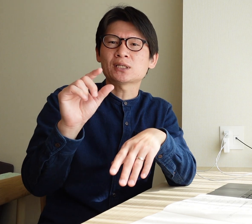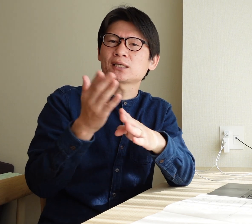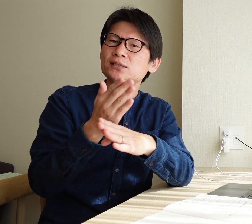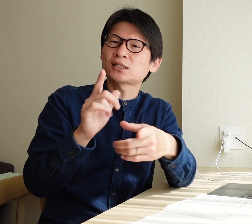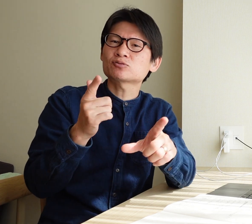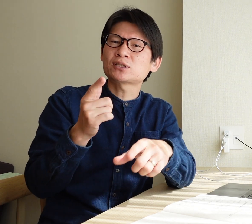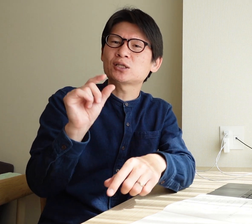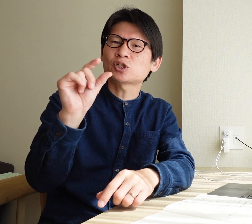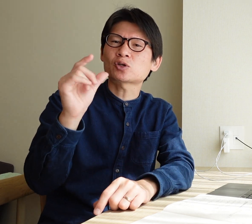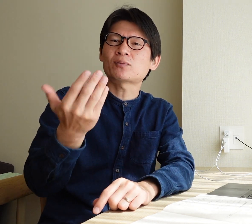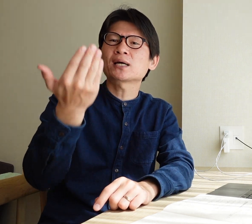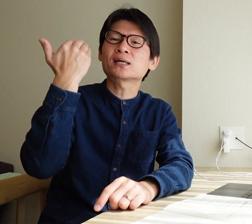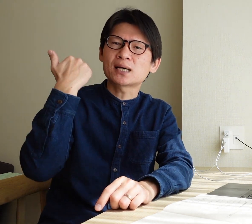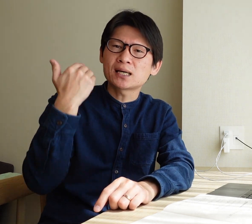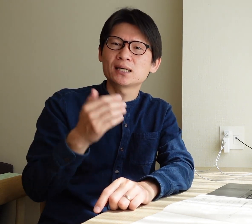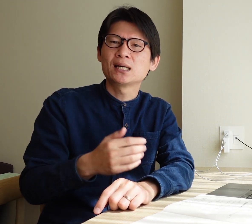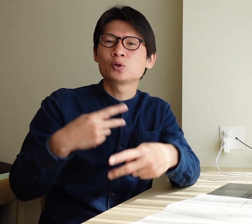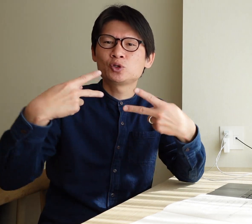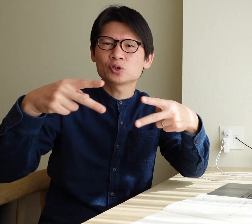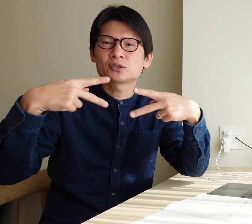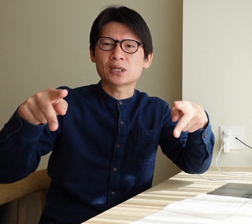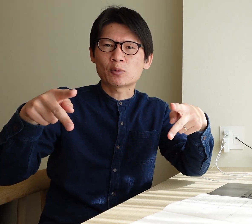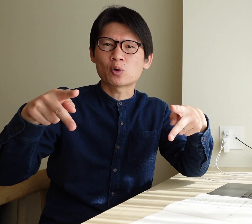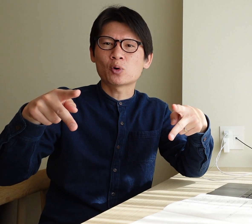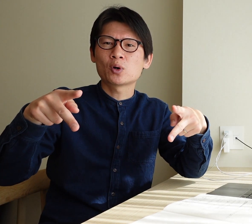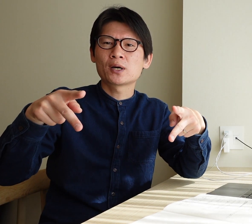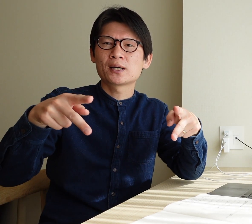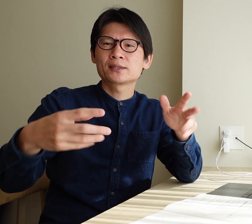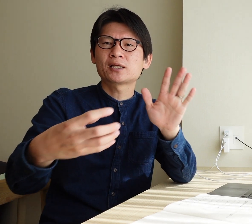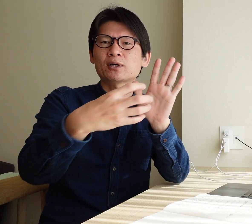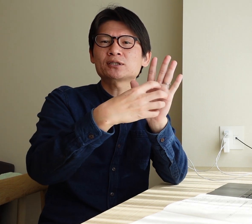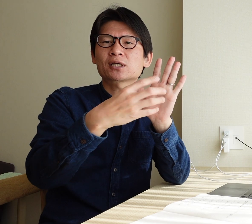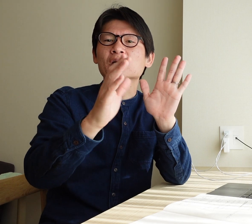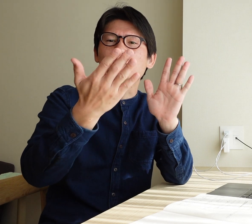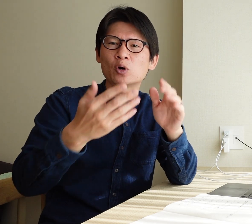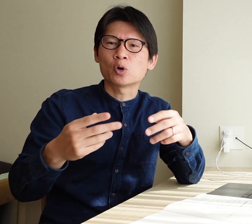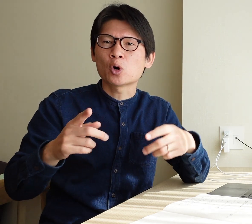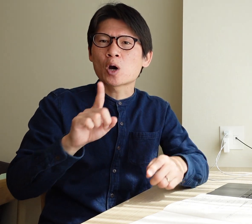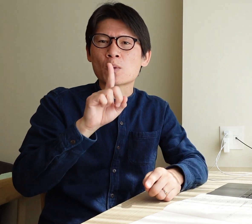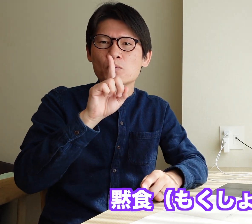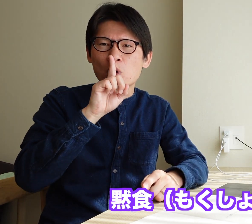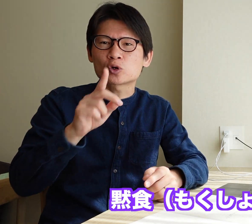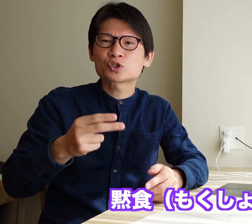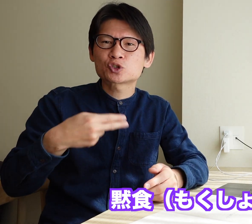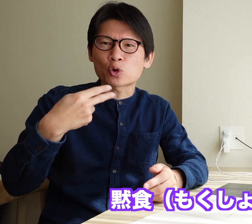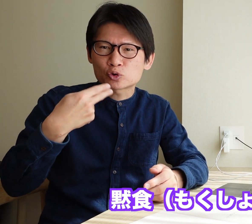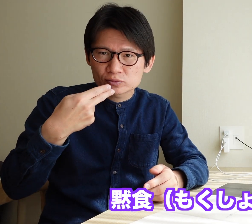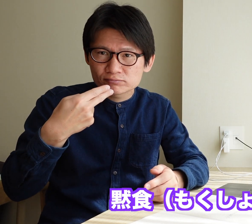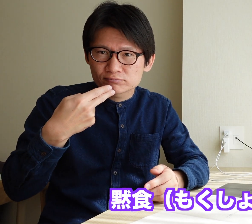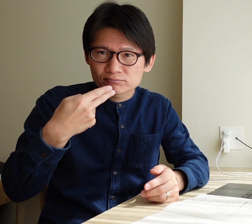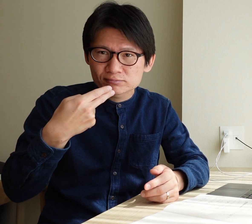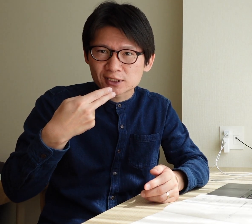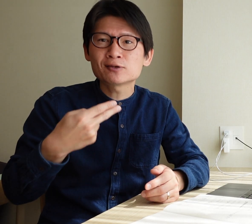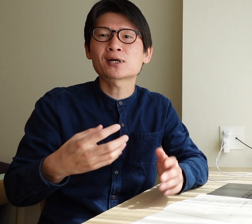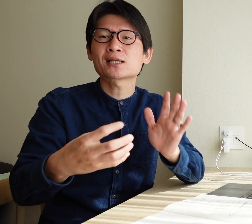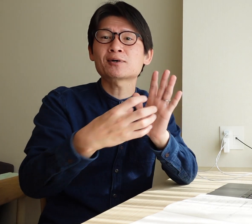最近じゃなくてちょっと前かな、ニュースでも出ましたけれども、黙食っていうのが出まし